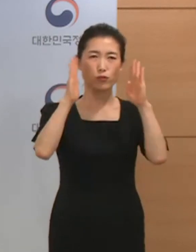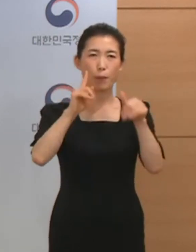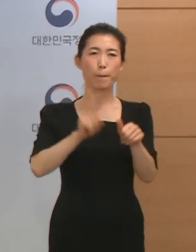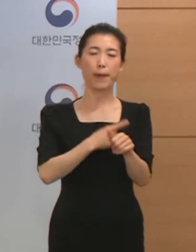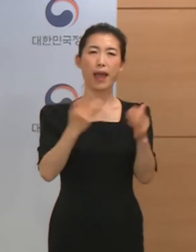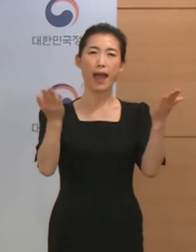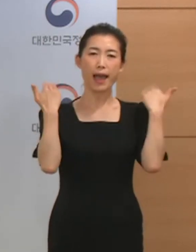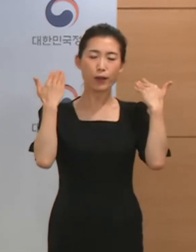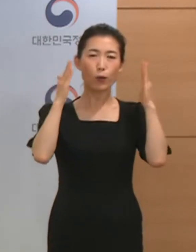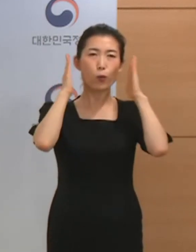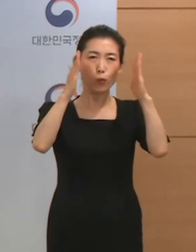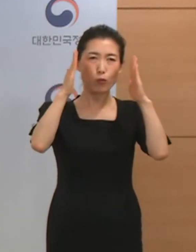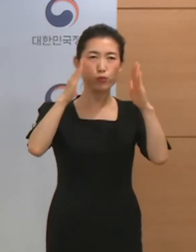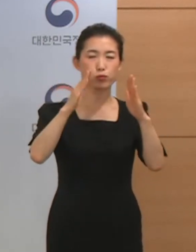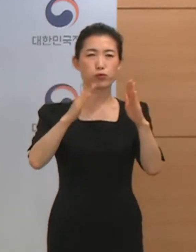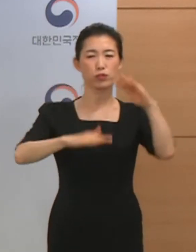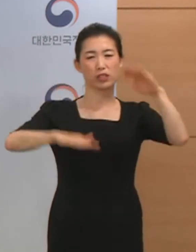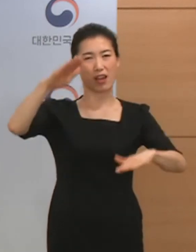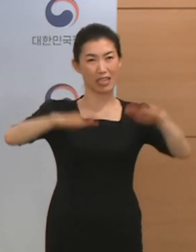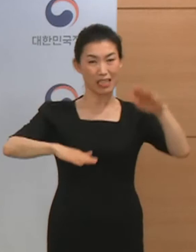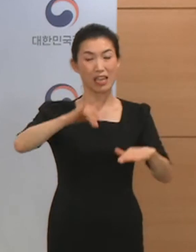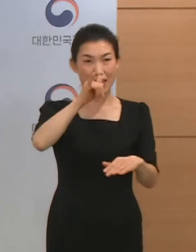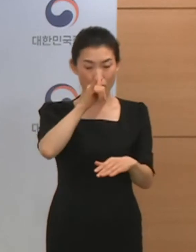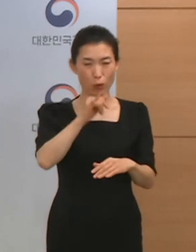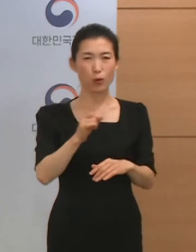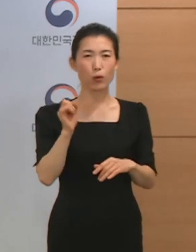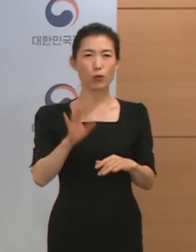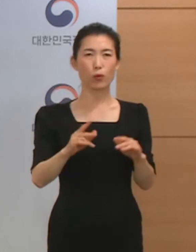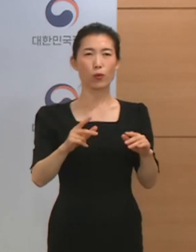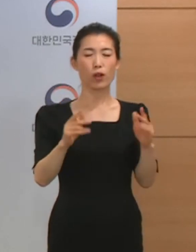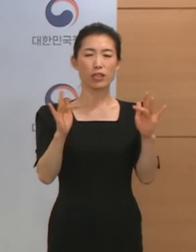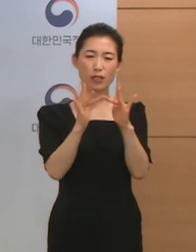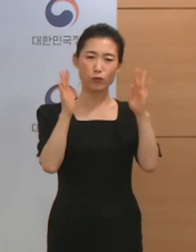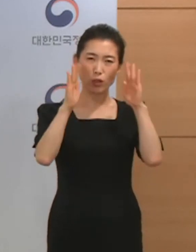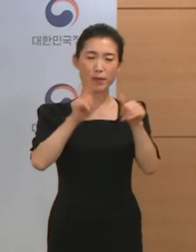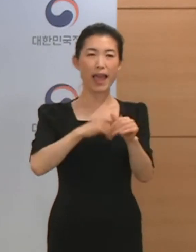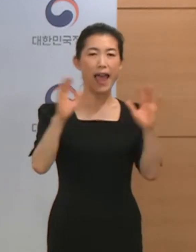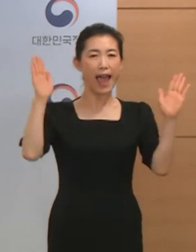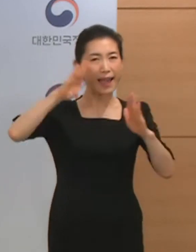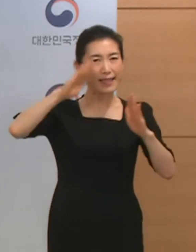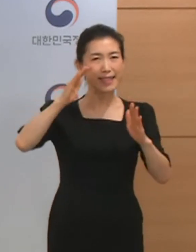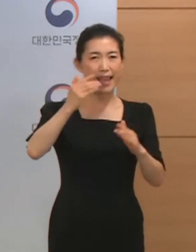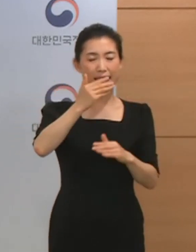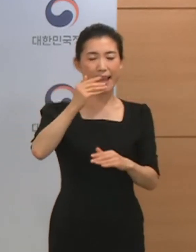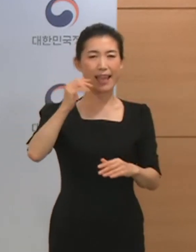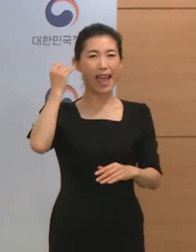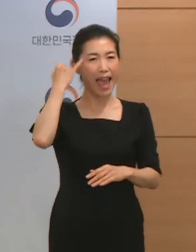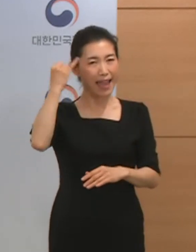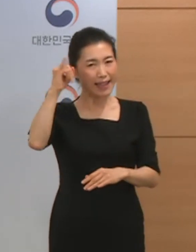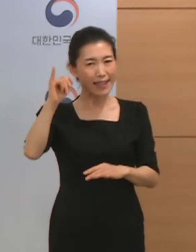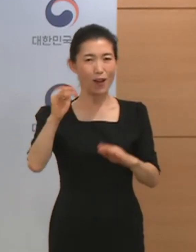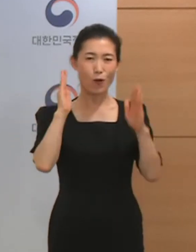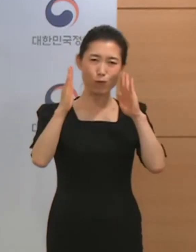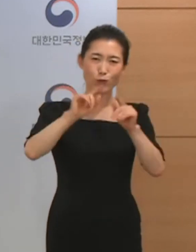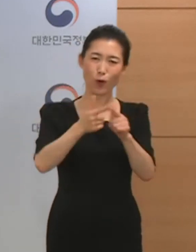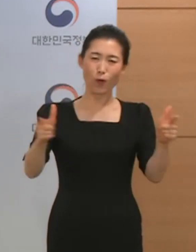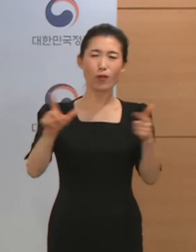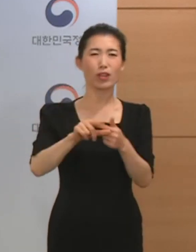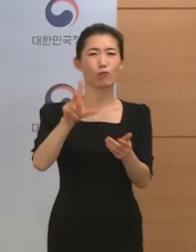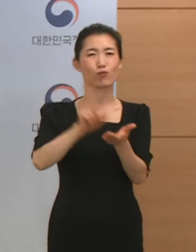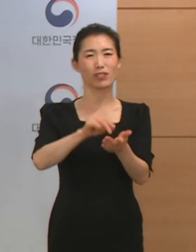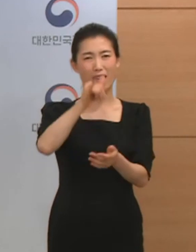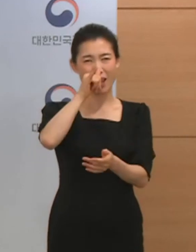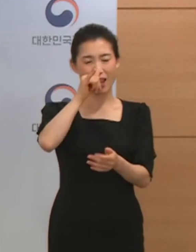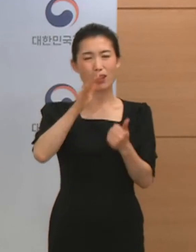아이들의 좀 이 자유롭고 창의적인 활동들을 촉진하는 부분들이 저해되고 있는 현상들을 상당히 우려하고 있습니다.